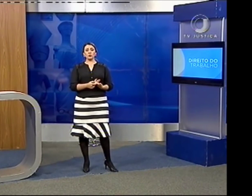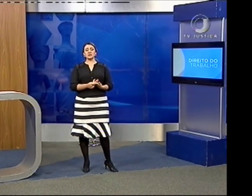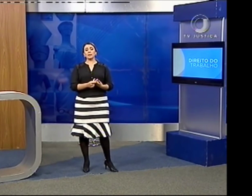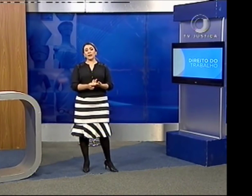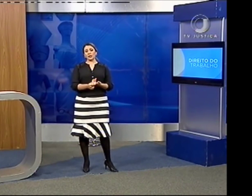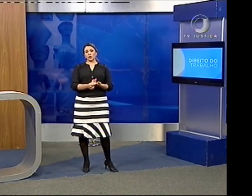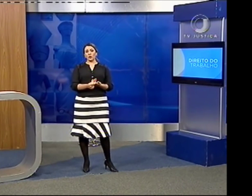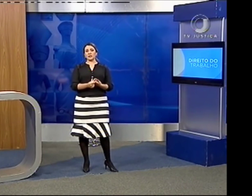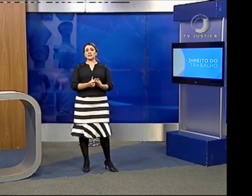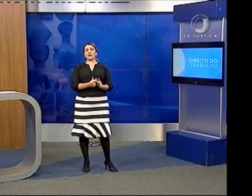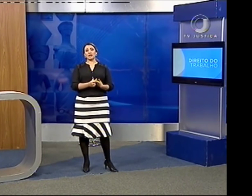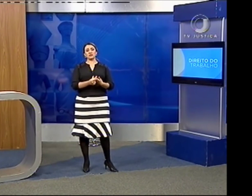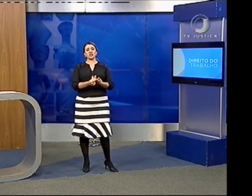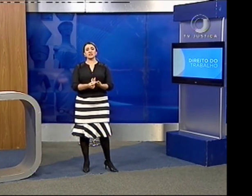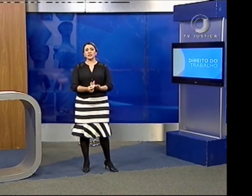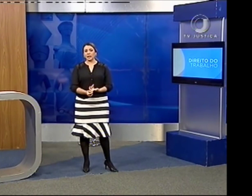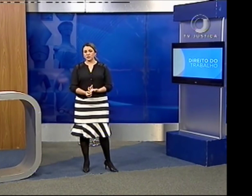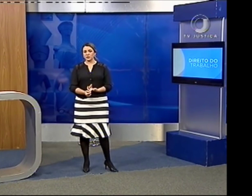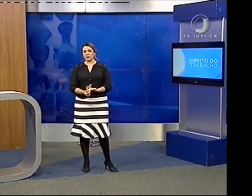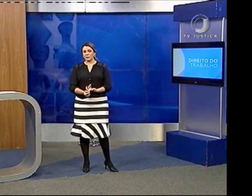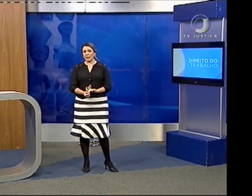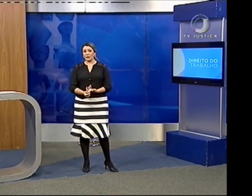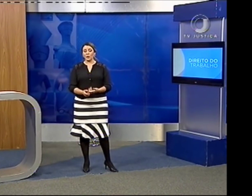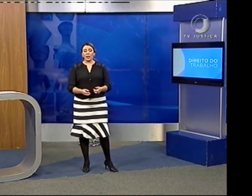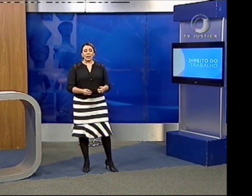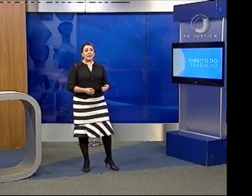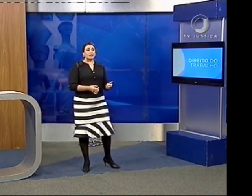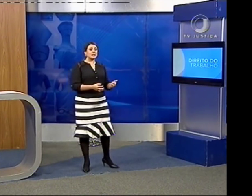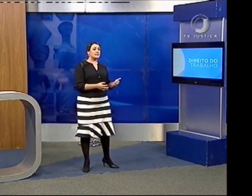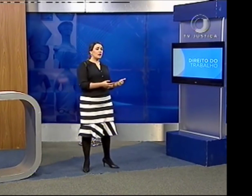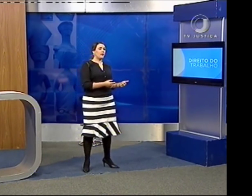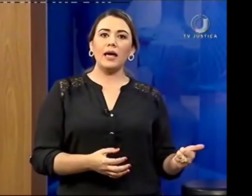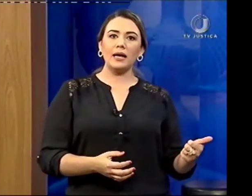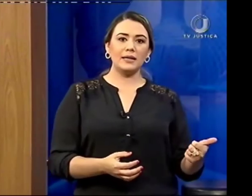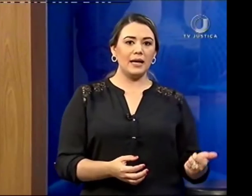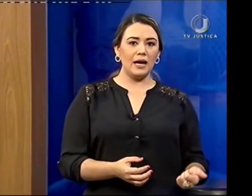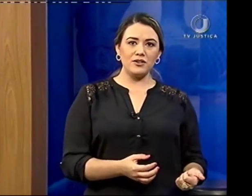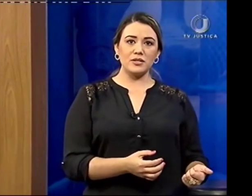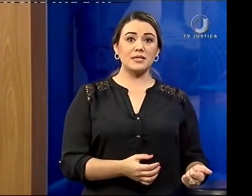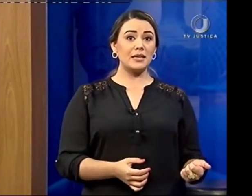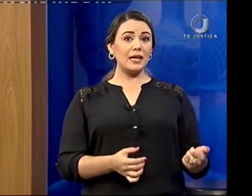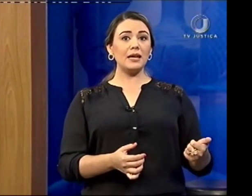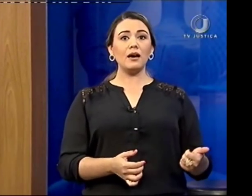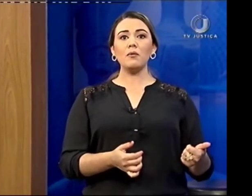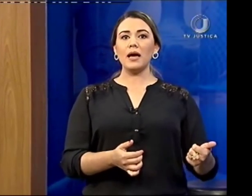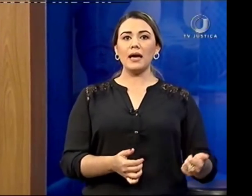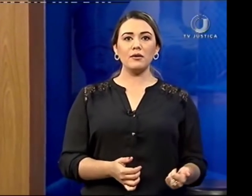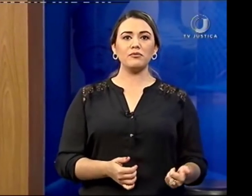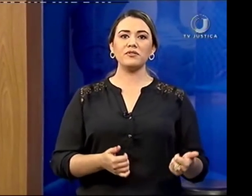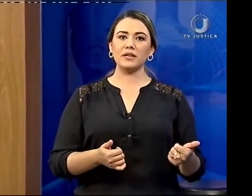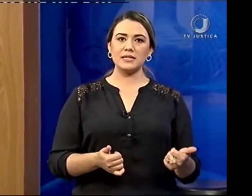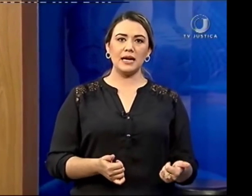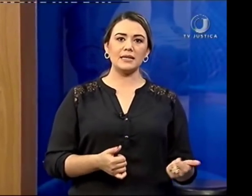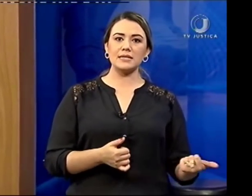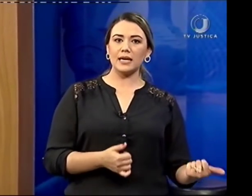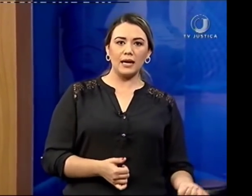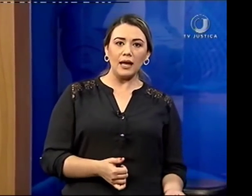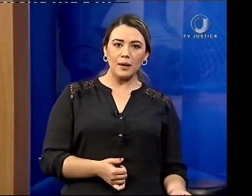os trabalhadores em casos de acidentes de trabalho, que são realidades que não eram vivenciadas naquela